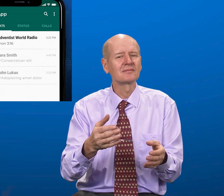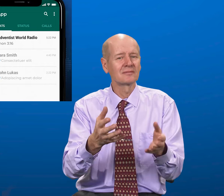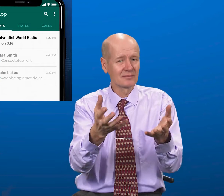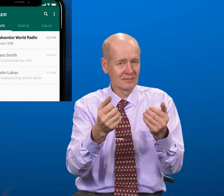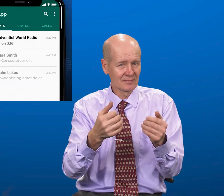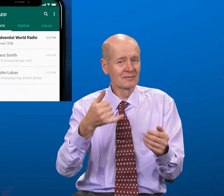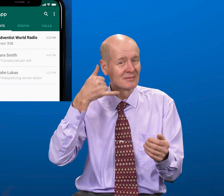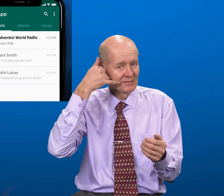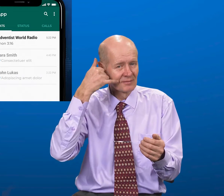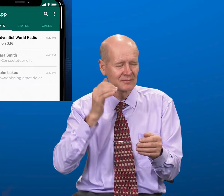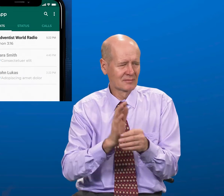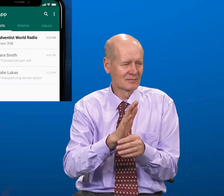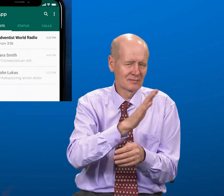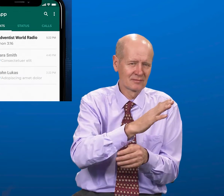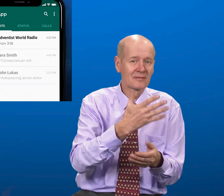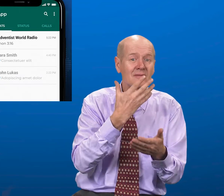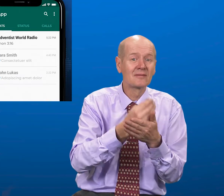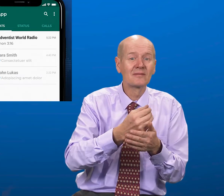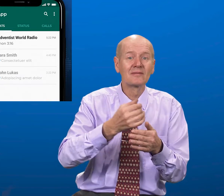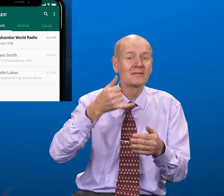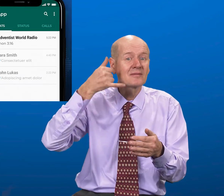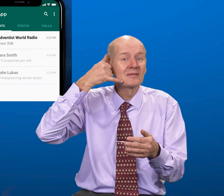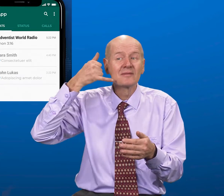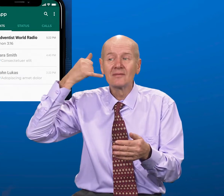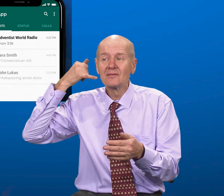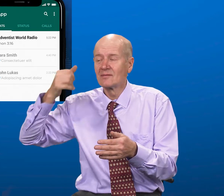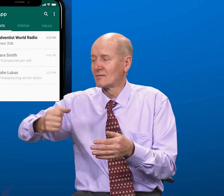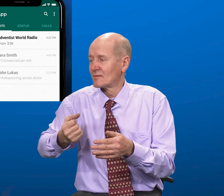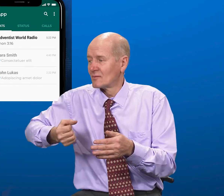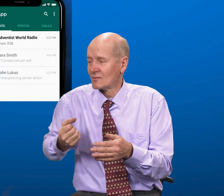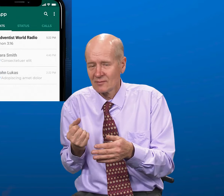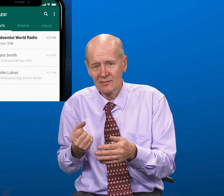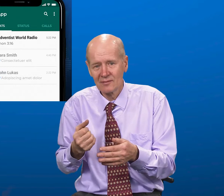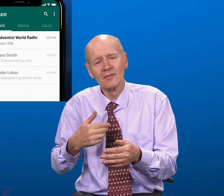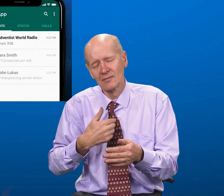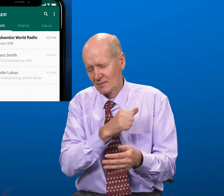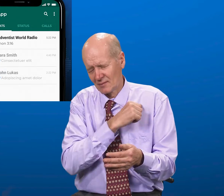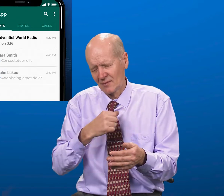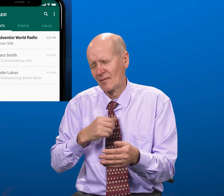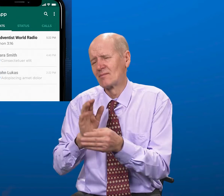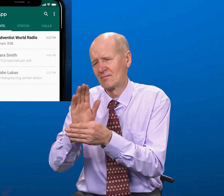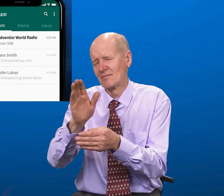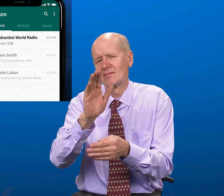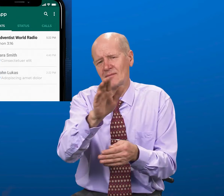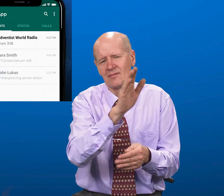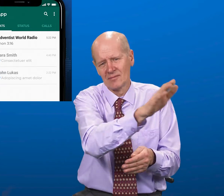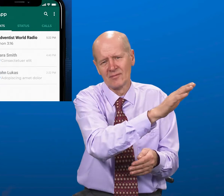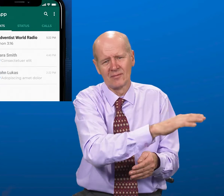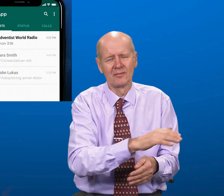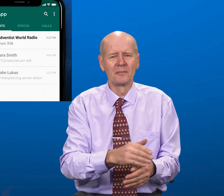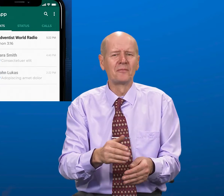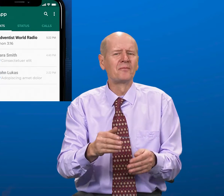номер, и вы получите короткие аудиопроповеди, с которыми можно делиться с другими людьми. А еще вы можете прислать